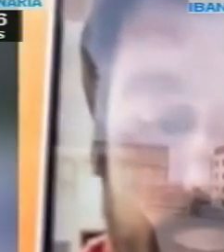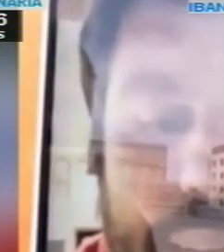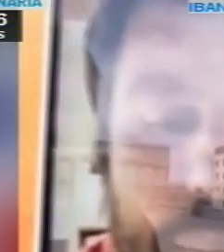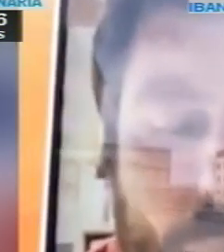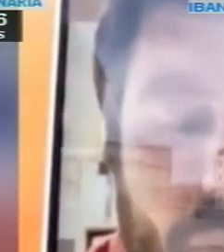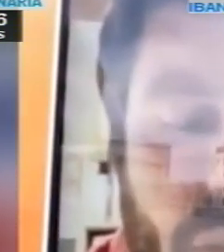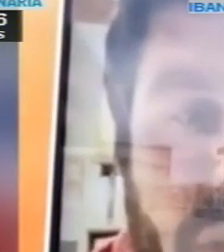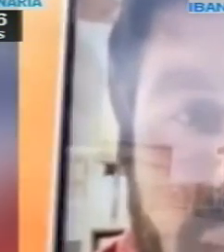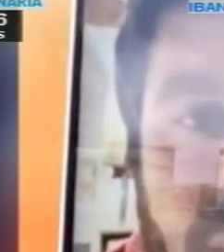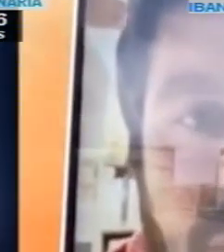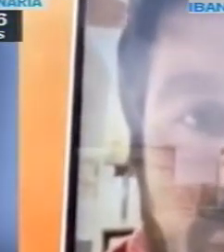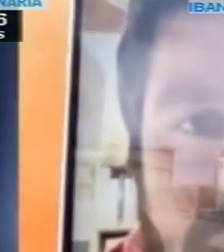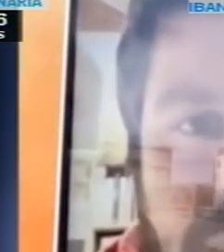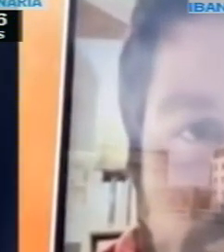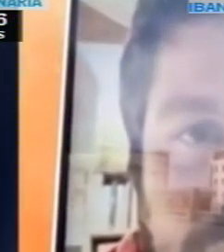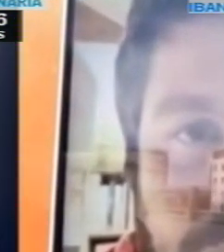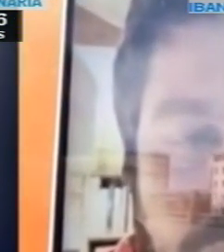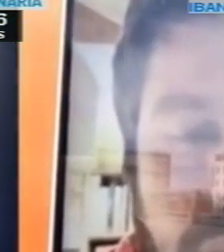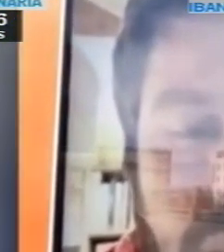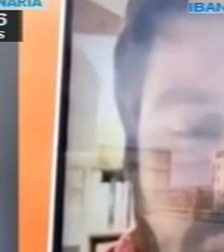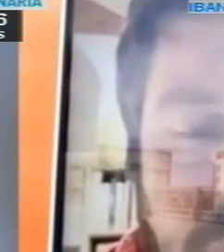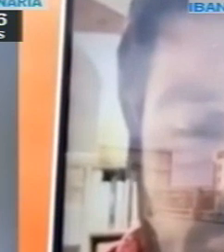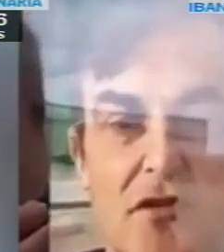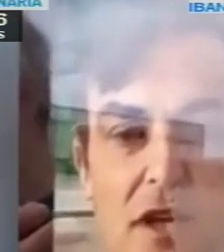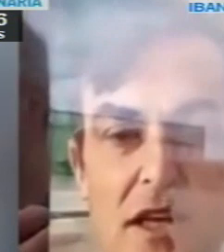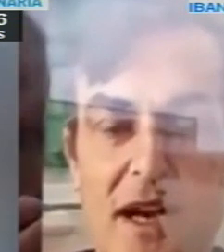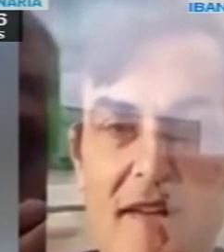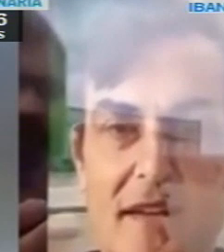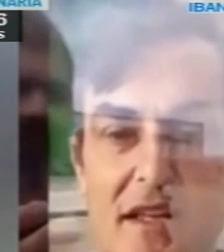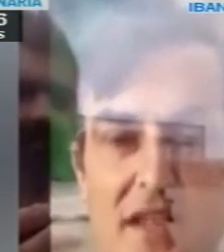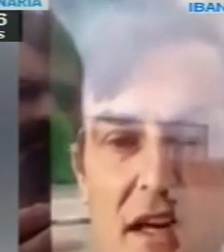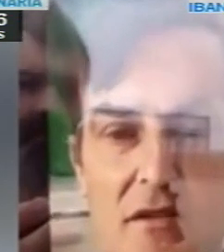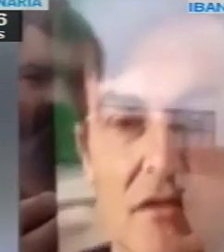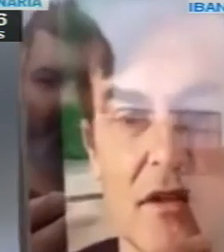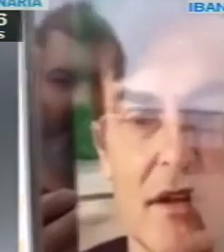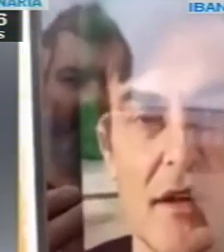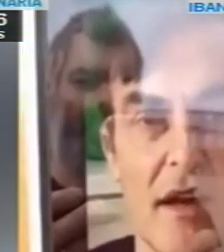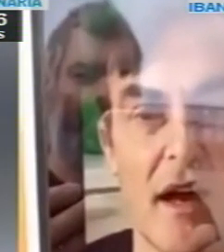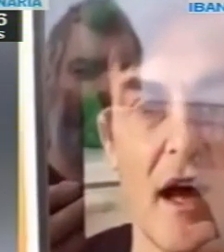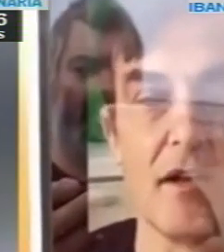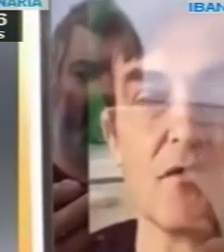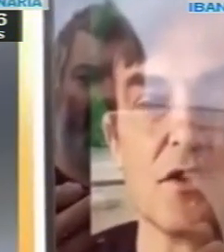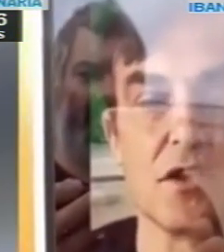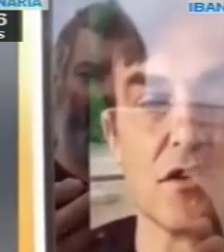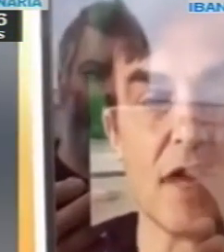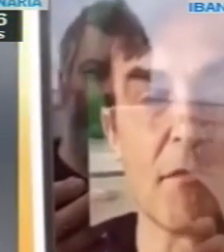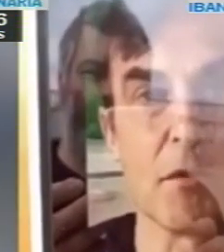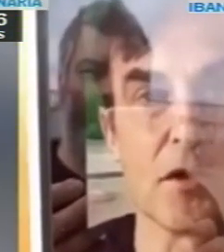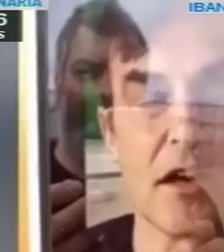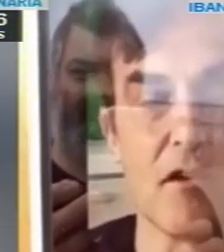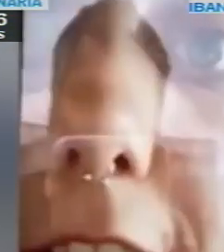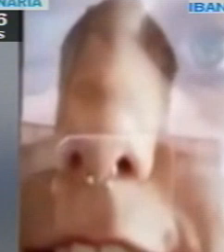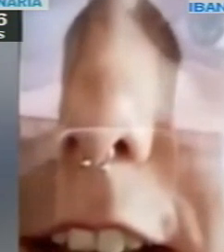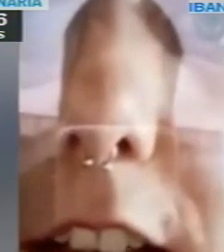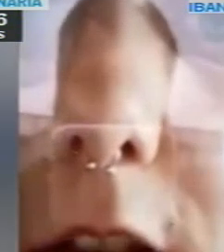a internet. Le conseguenze del coronavirus per l'economia sono state e sono pesanti e il pensiero ora è rivolto a lunedì,